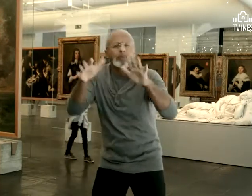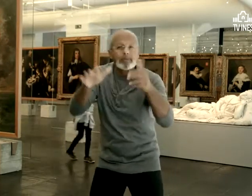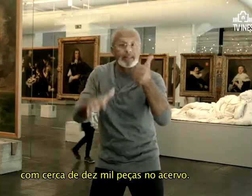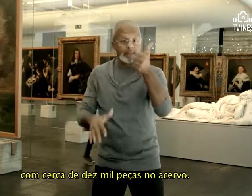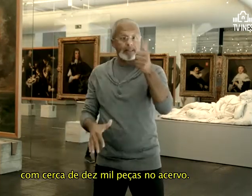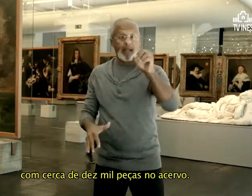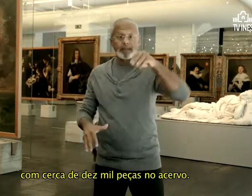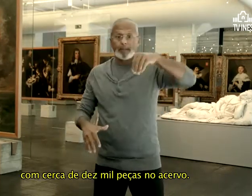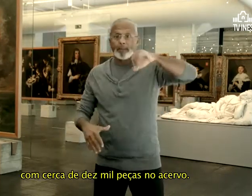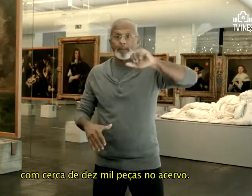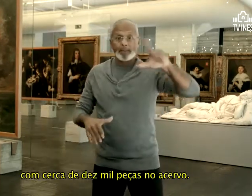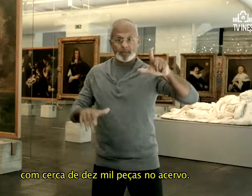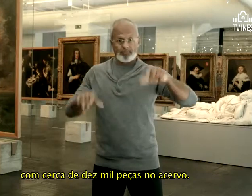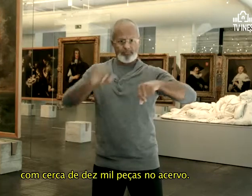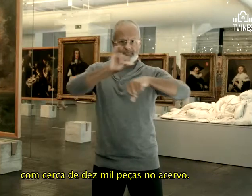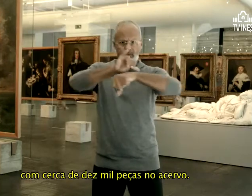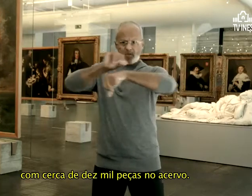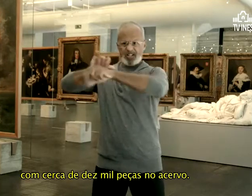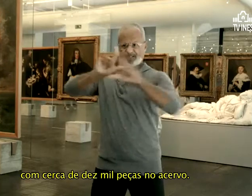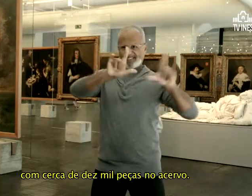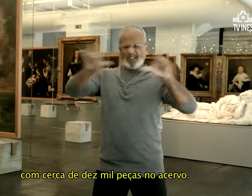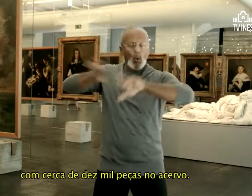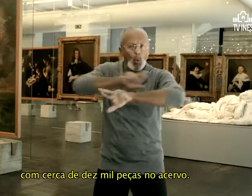Com cerca de 10 mil peças no acervo.